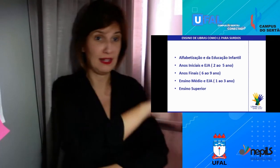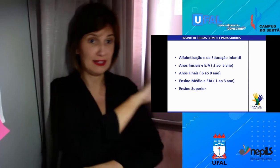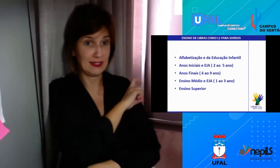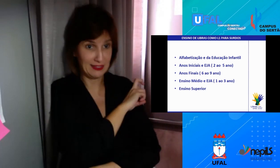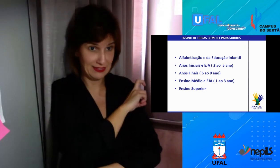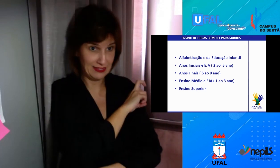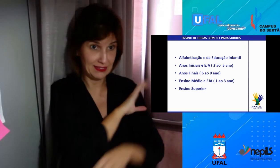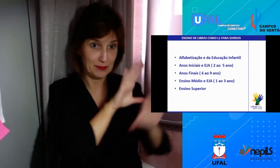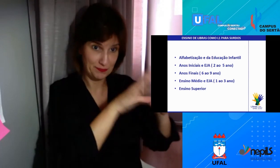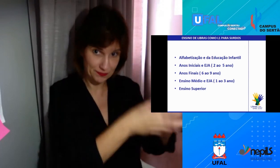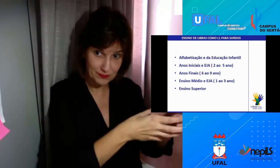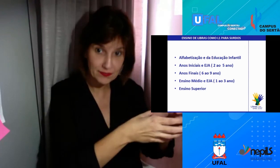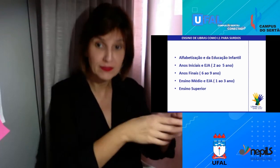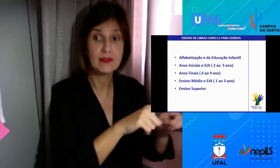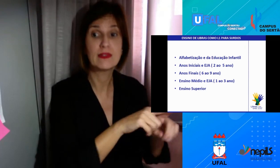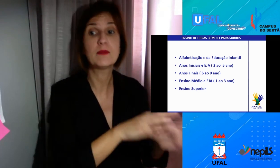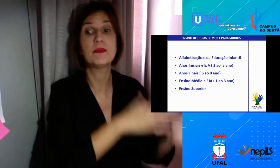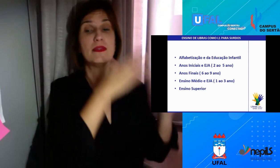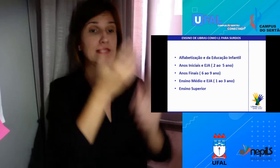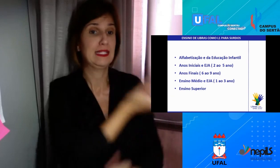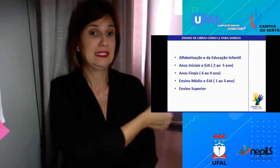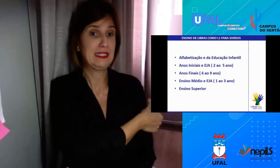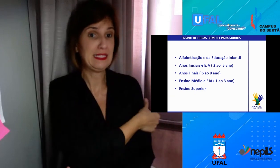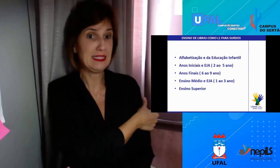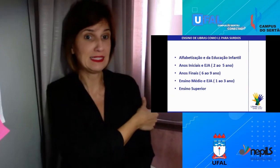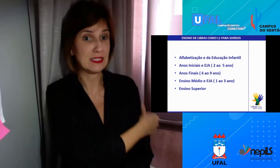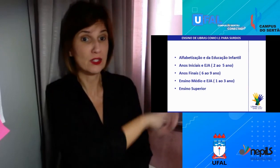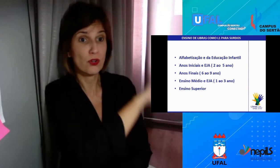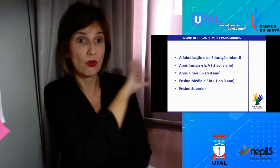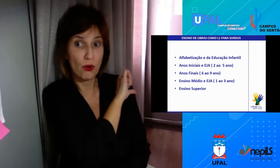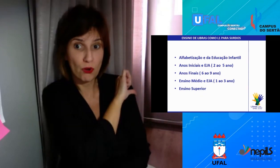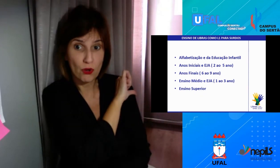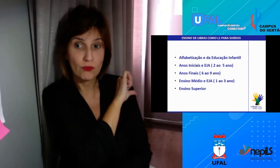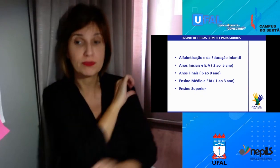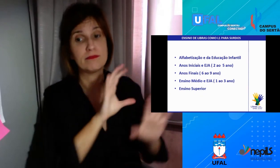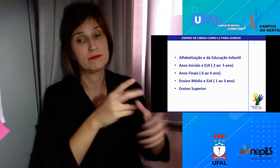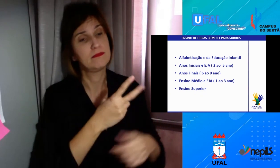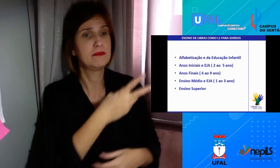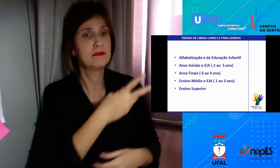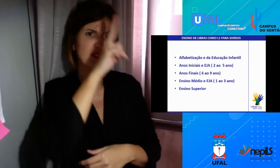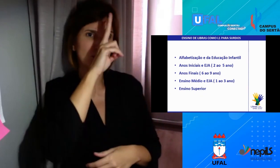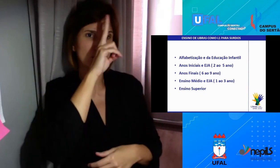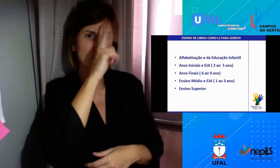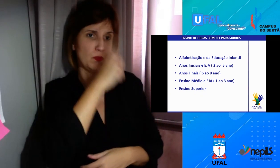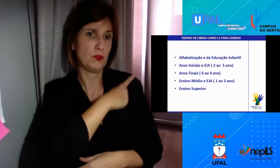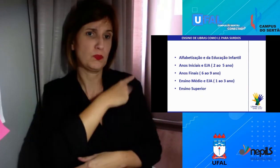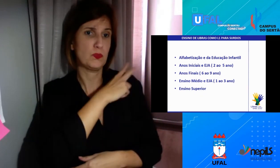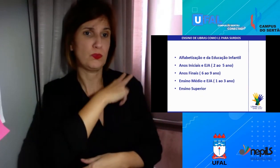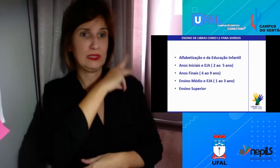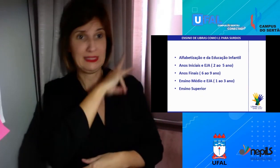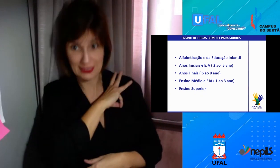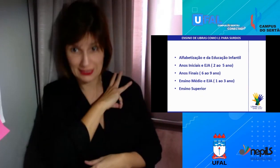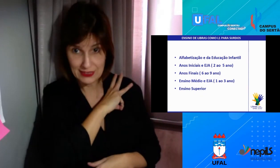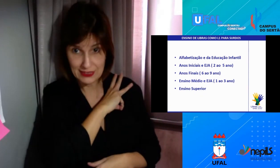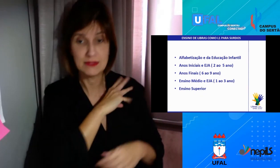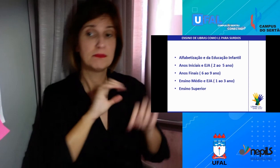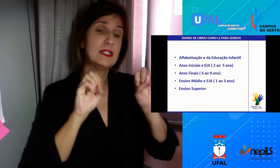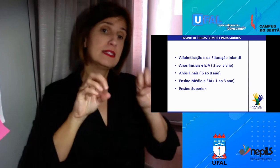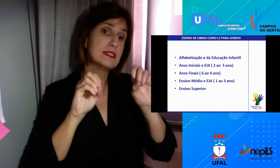educação infantil, além dos anos iniciais e EJA, do 2º ao 5º ano, anos finais, do 6º ao 9º ano,